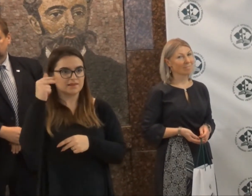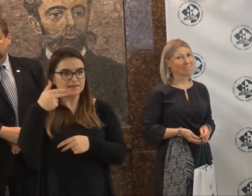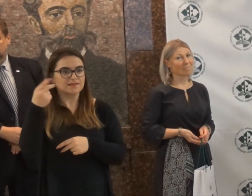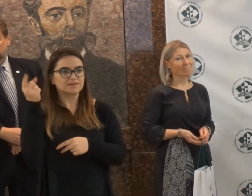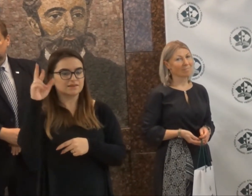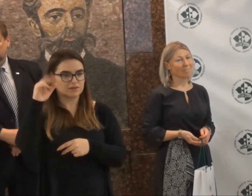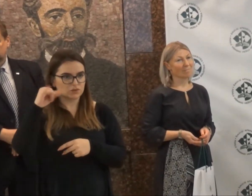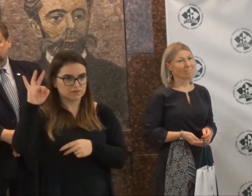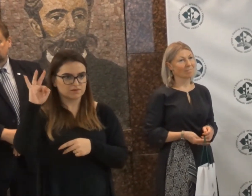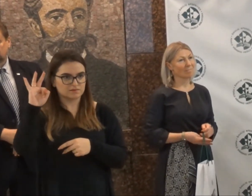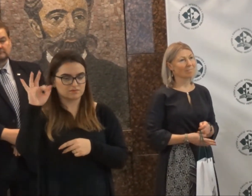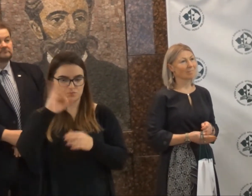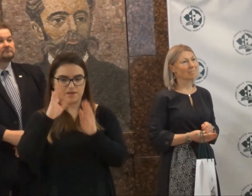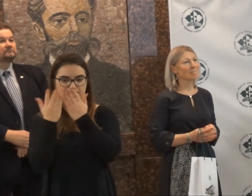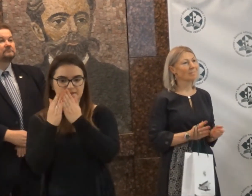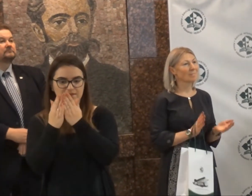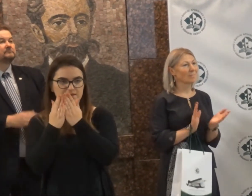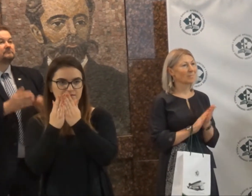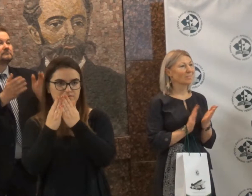už knygą Sielos sodai.